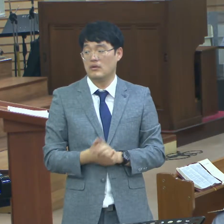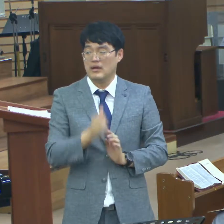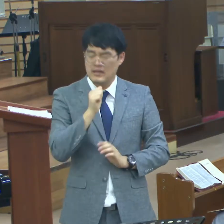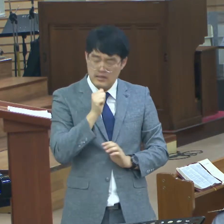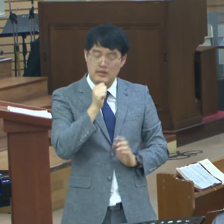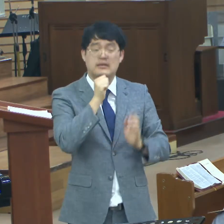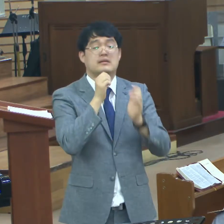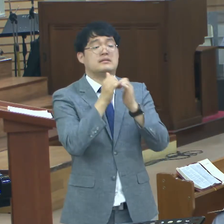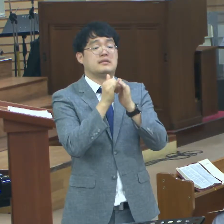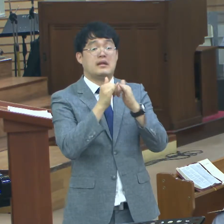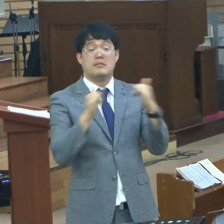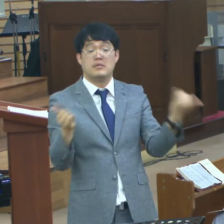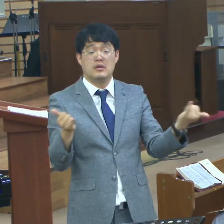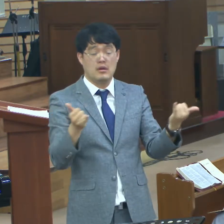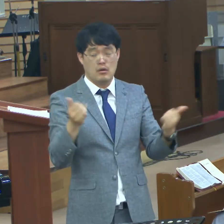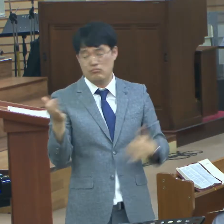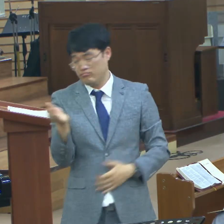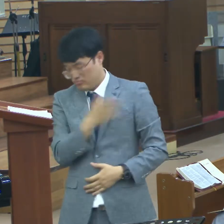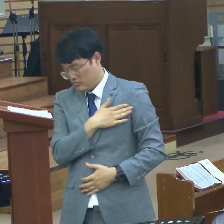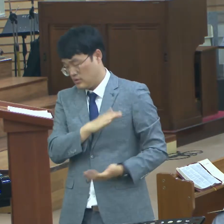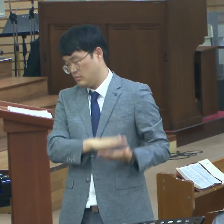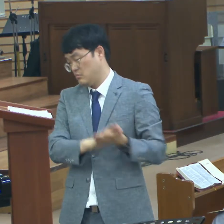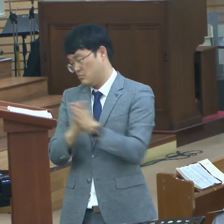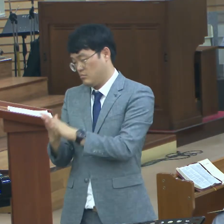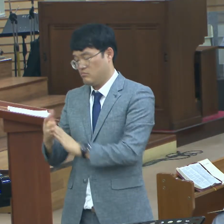가난한 자가 부자가 되는 게 어려워요.